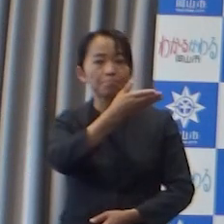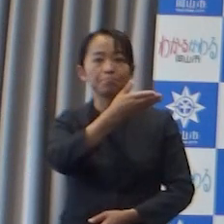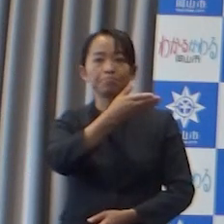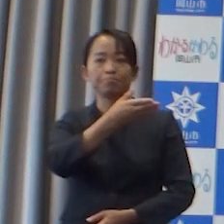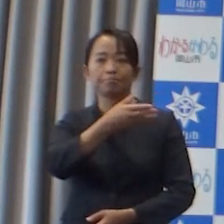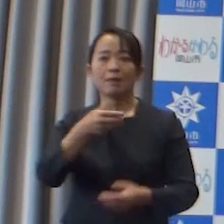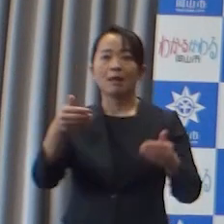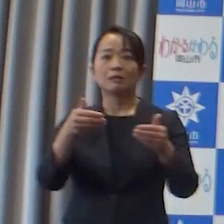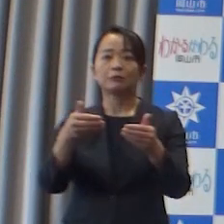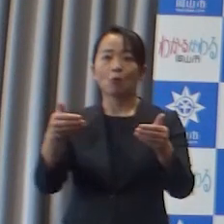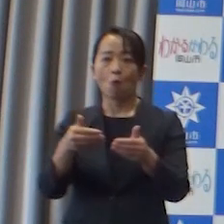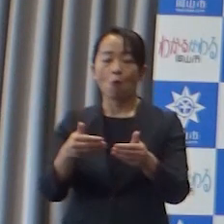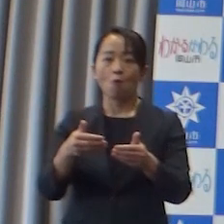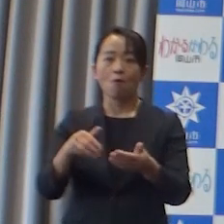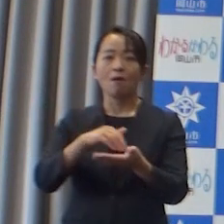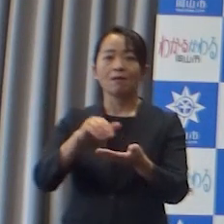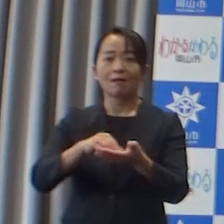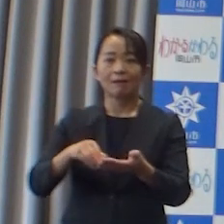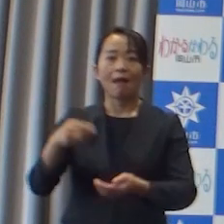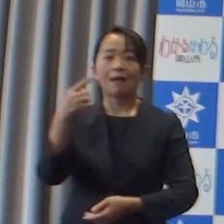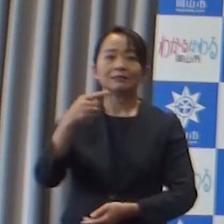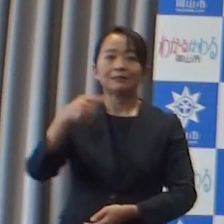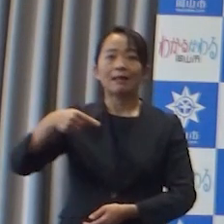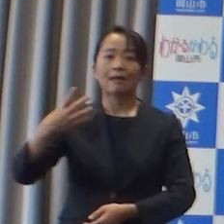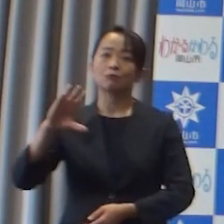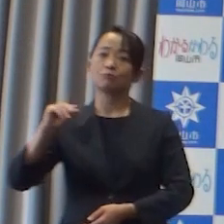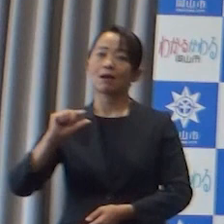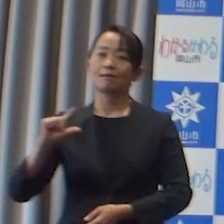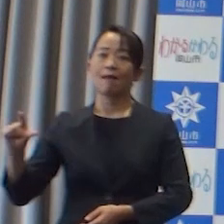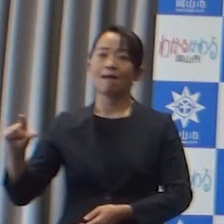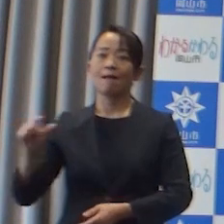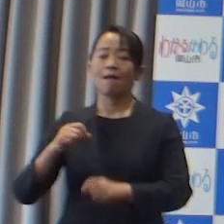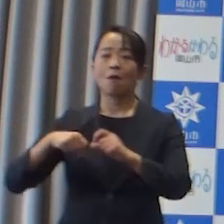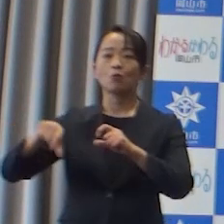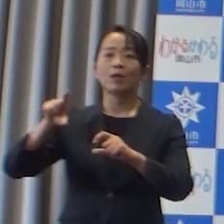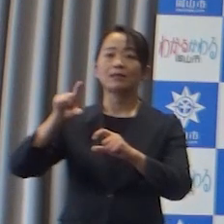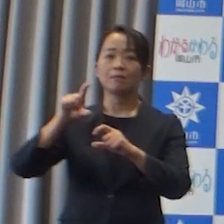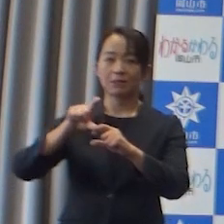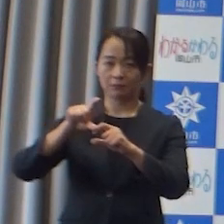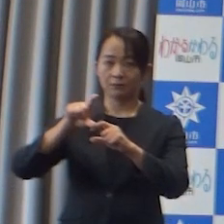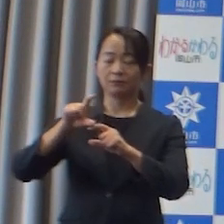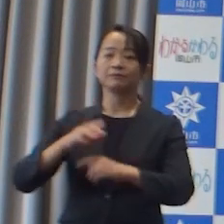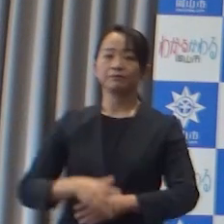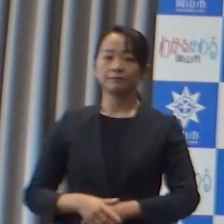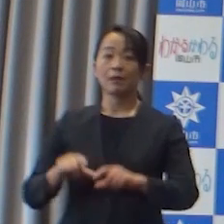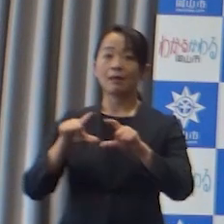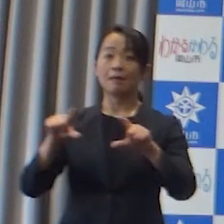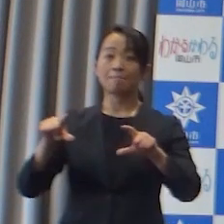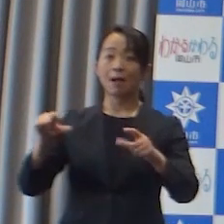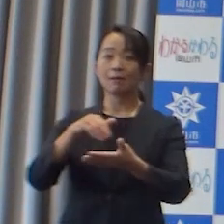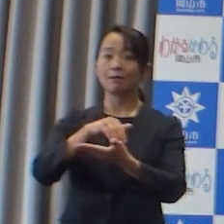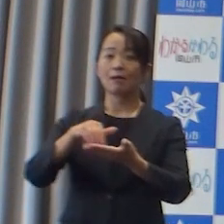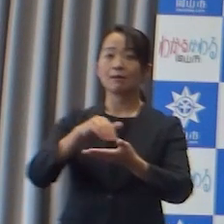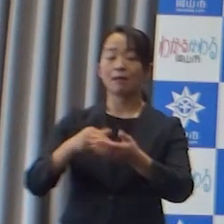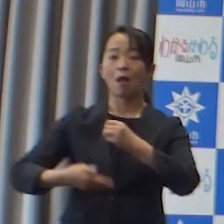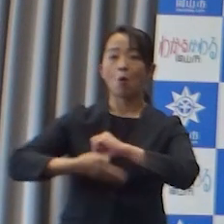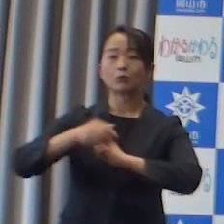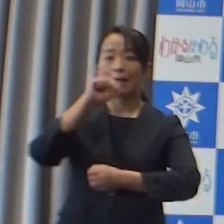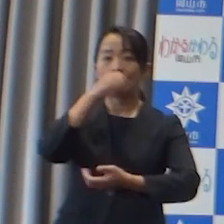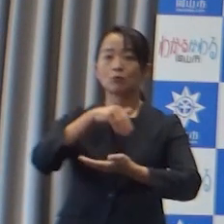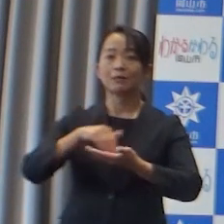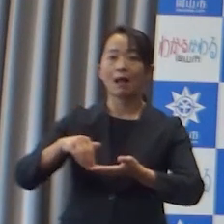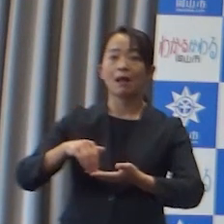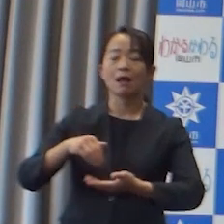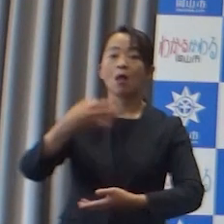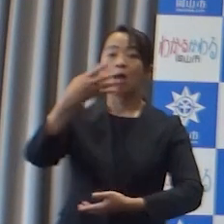円の増額ということになっております。なお一般会計補正予